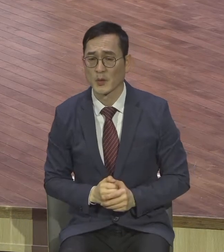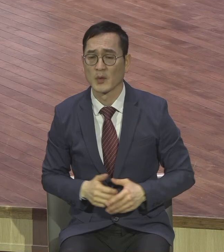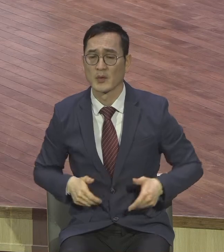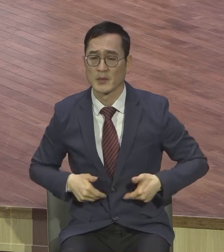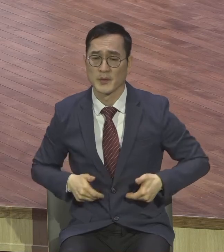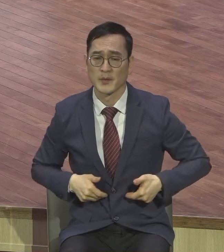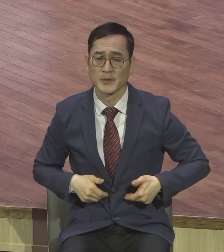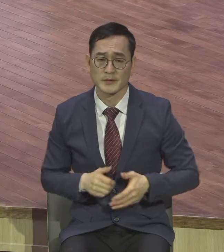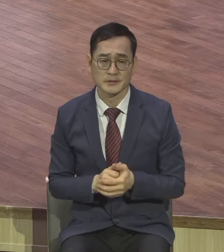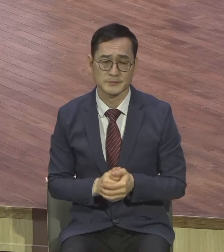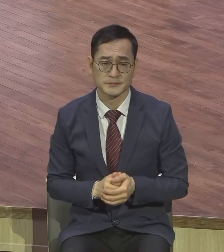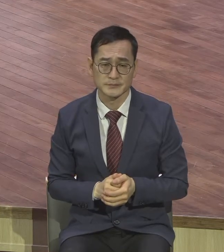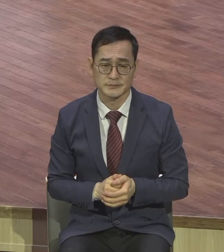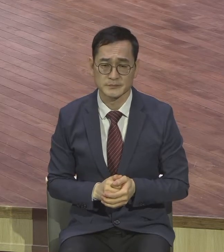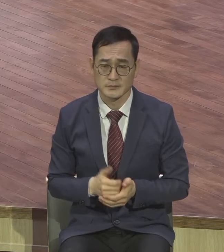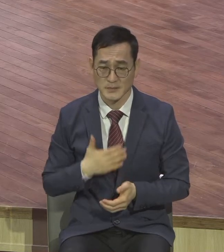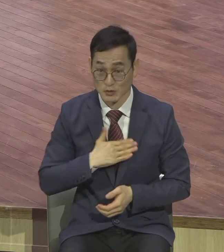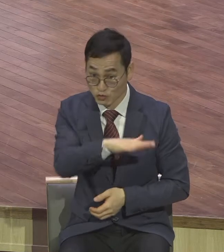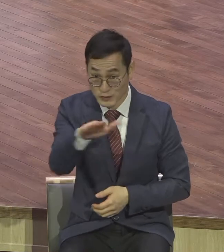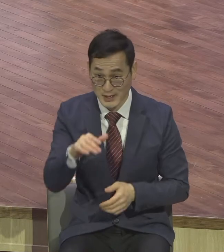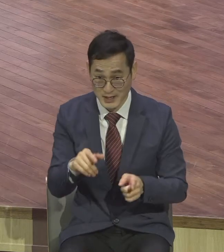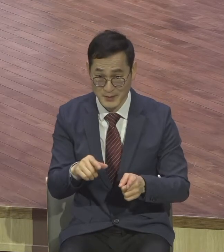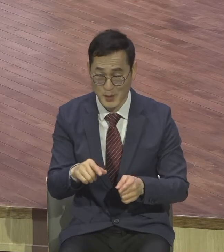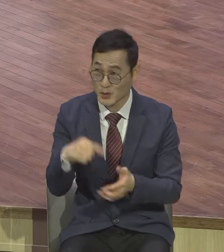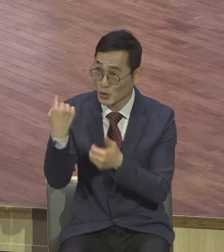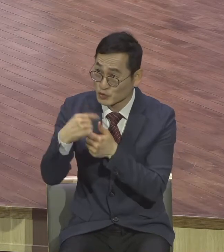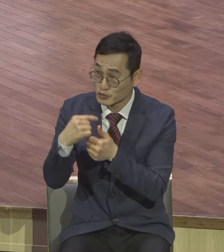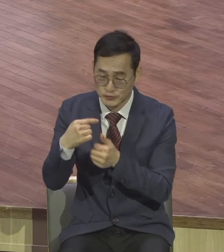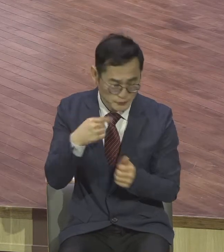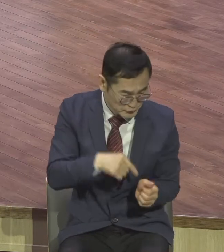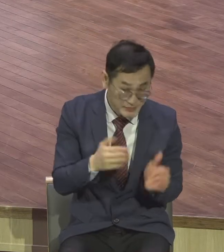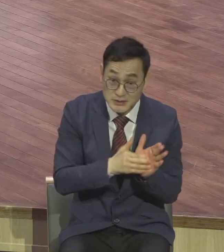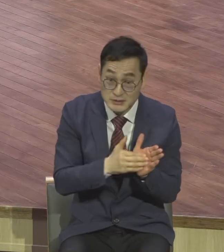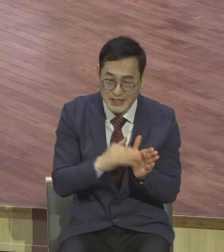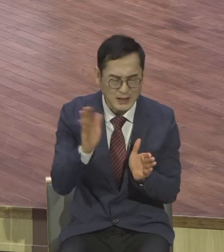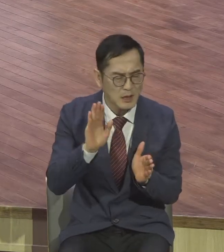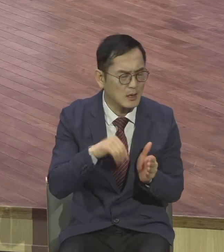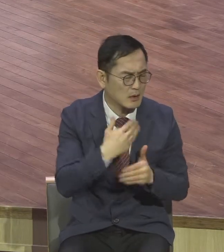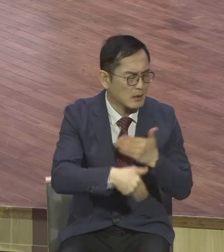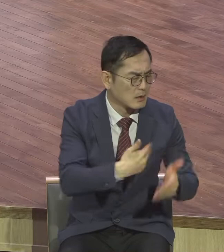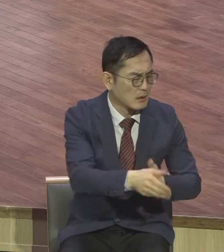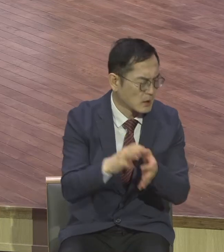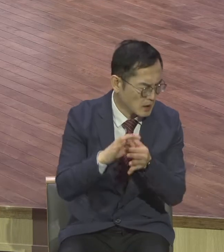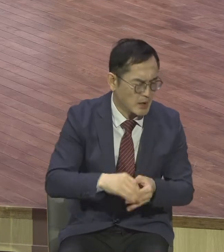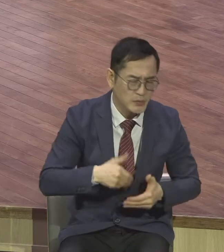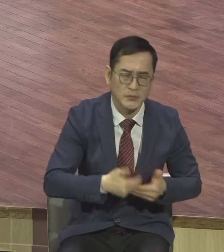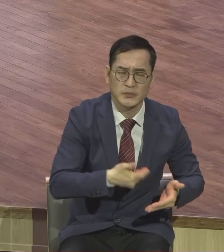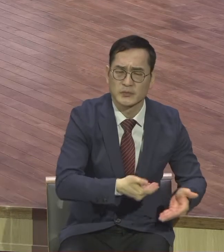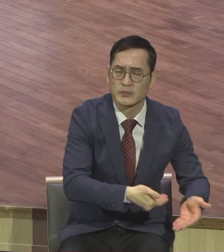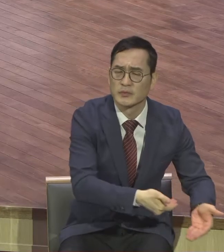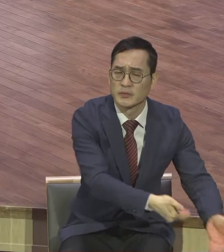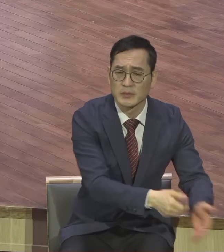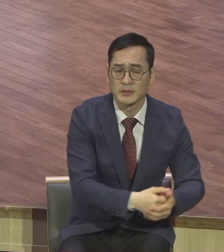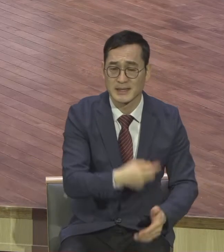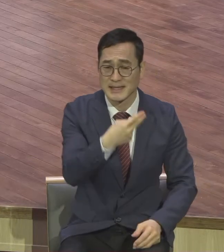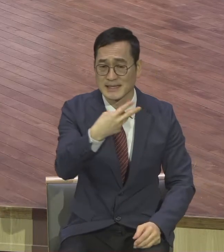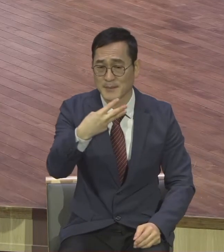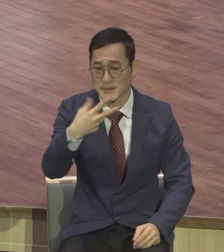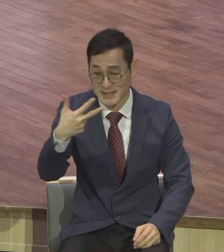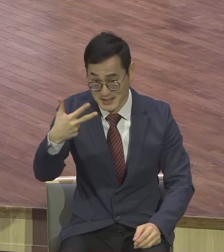시대를 넘어서 후대까지 그렇게 사실적으로 전해지면서 여러분 대대로 2, 3, 7 나라